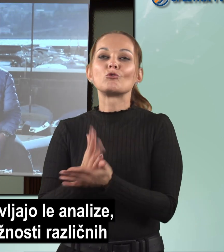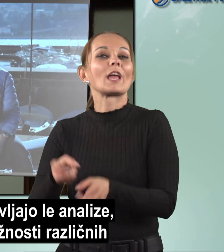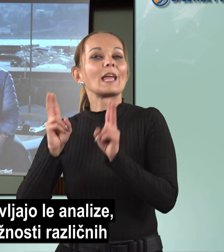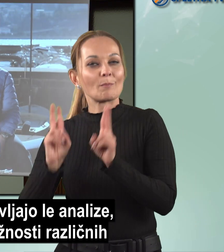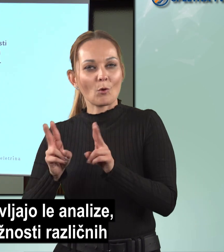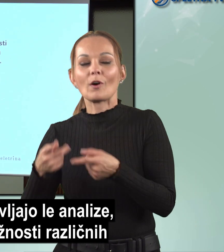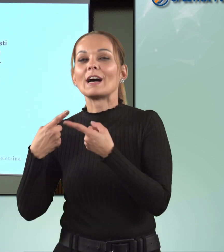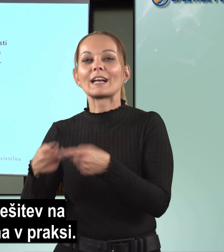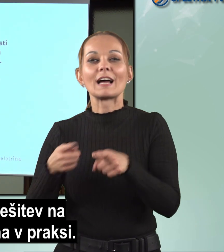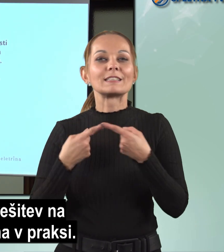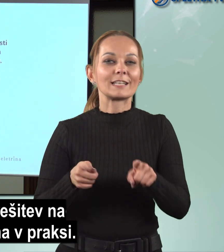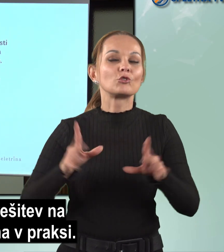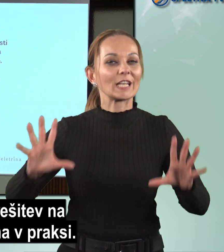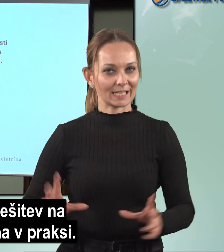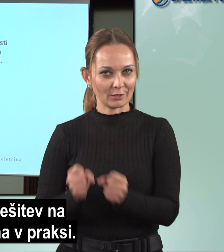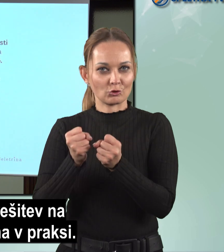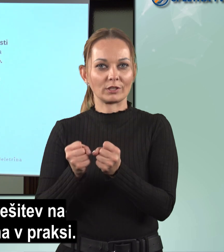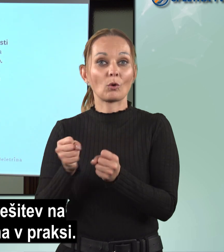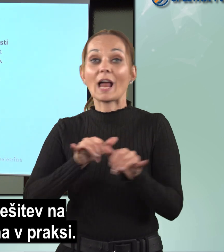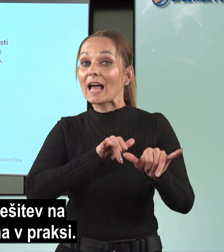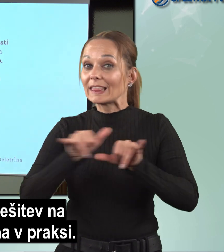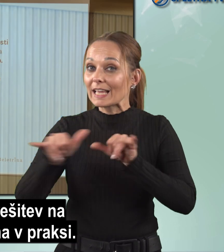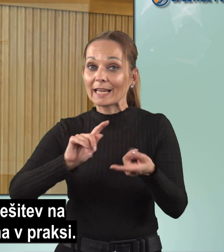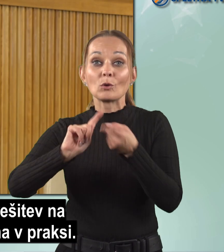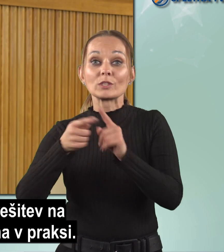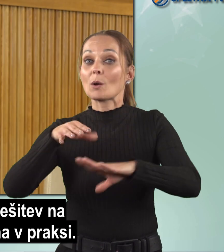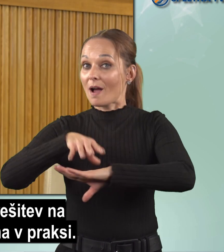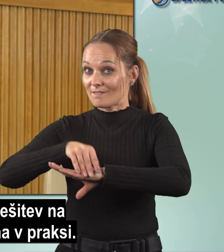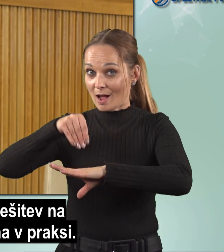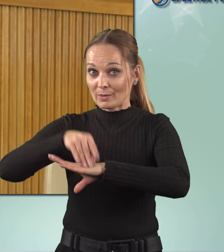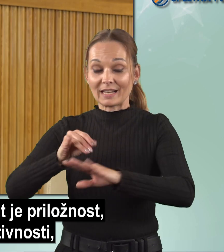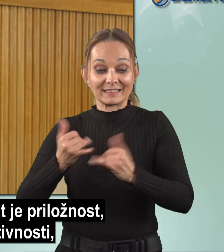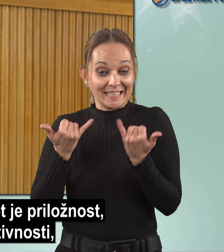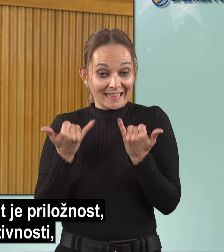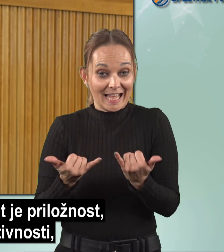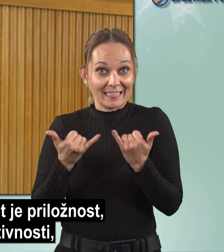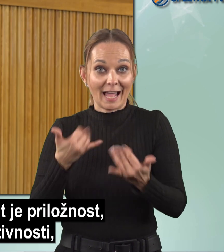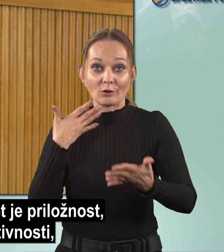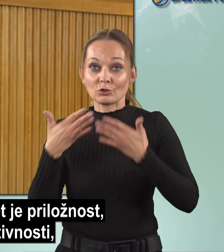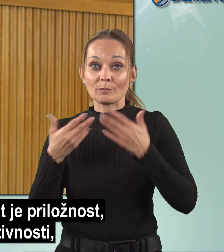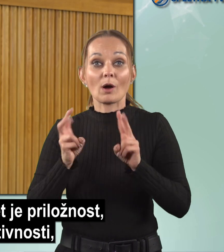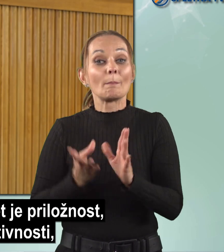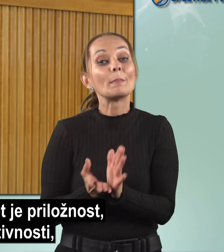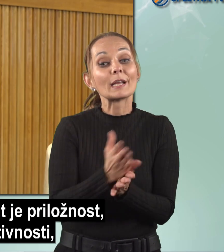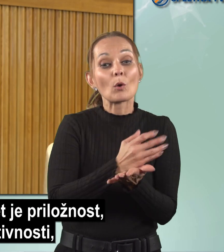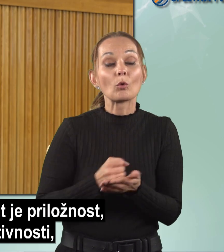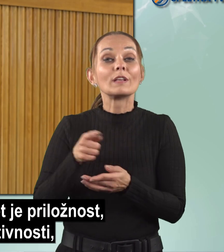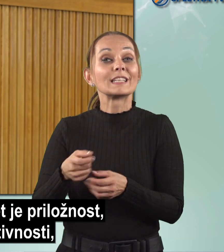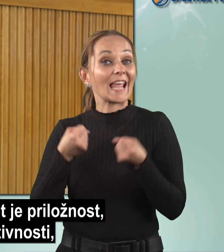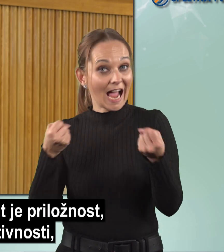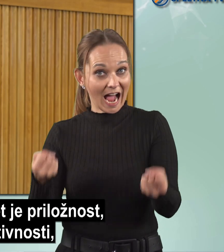možnosti različnih konkretnih rešitev na terenu oziroma v praksi. In današnji posvet je priložnost, da si